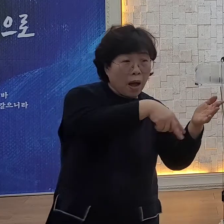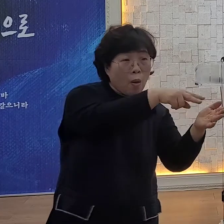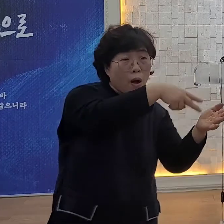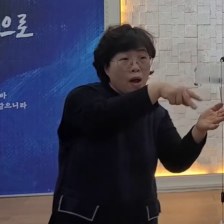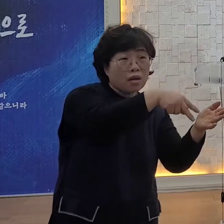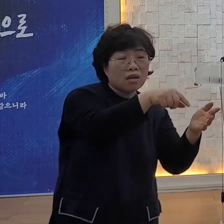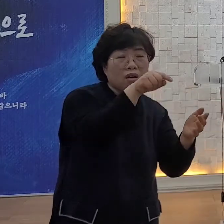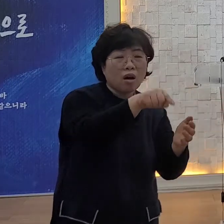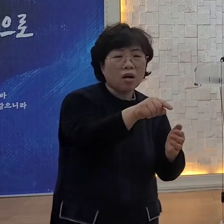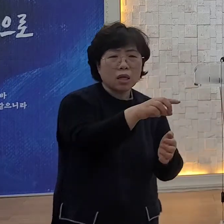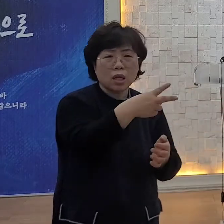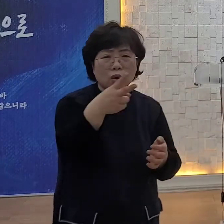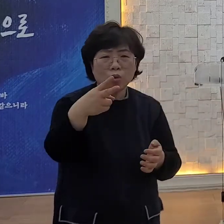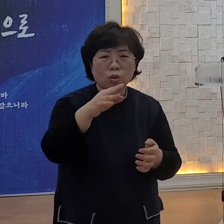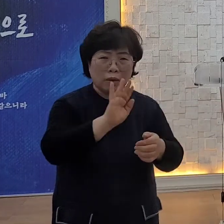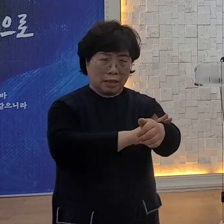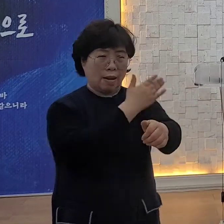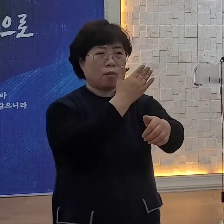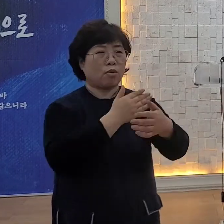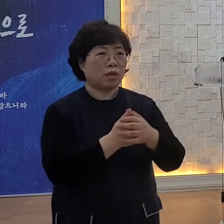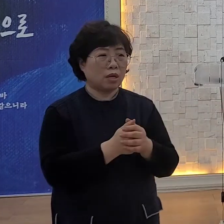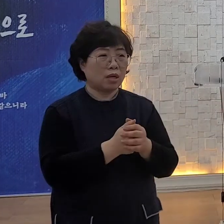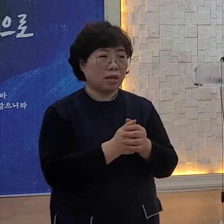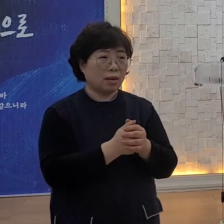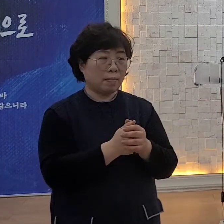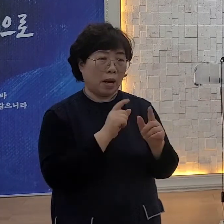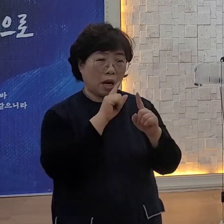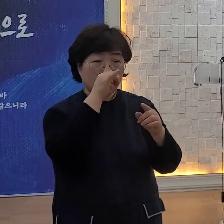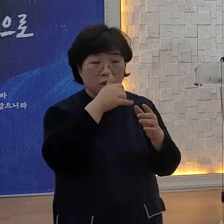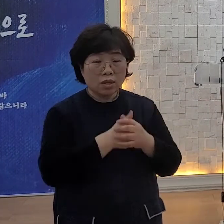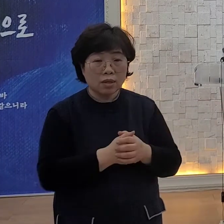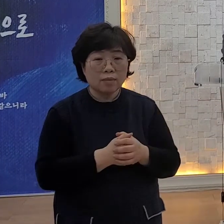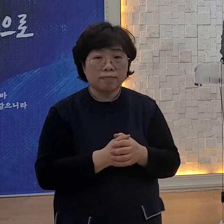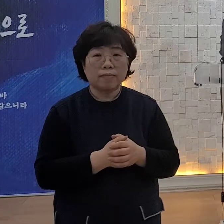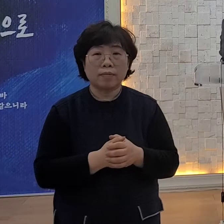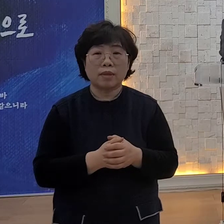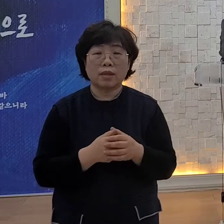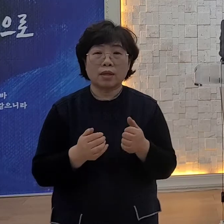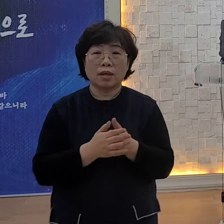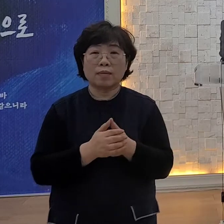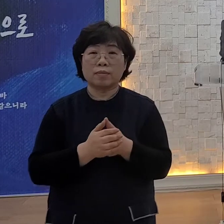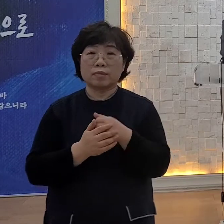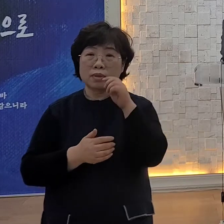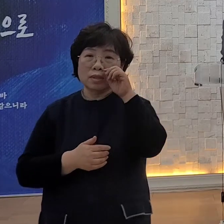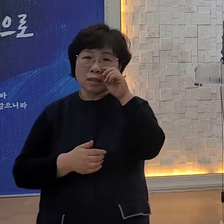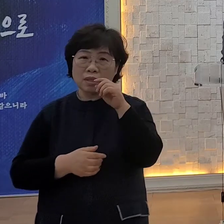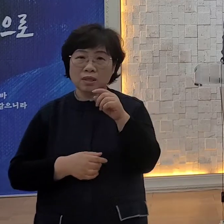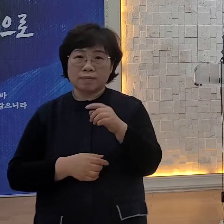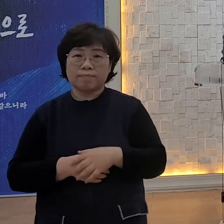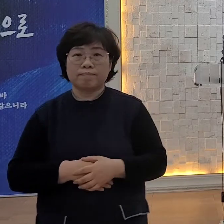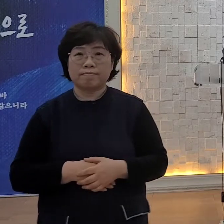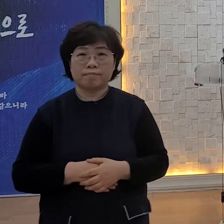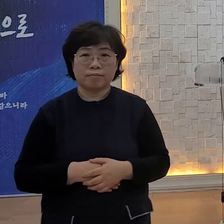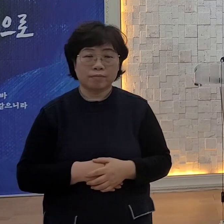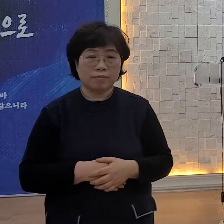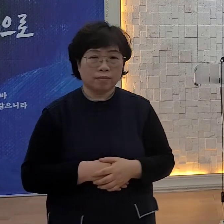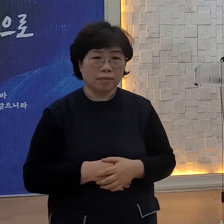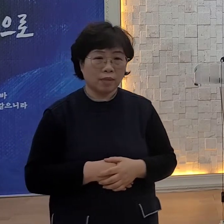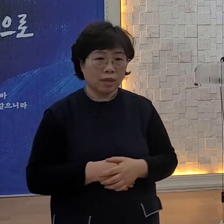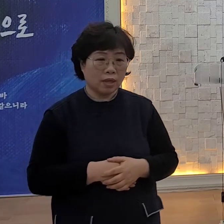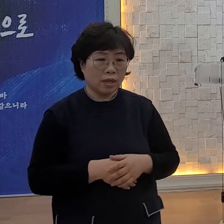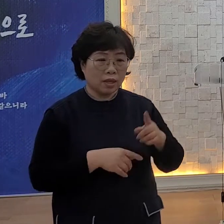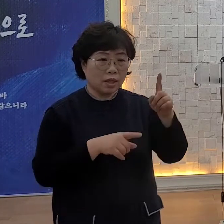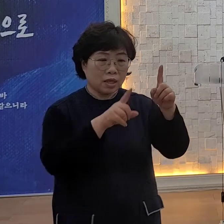방황하는 오류. 이것을 그릇됨이라고 표현하고 있습니다. 그러니까 즉 위에서 26절, 27절에 말하고 있는 죄가 뭐예요? 동성이란